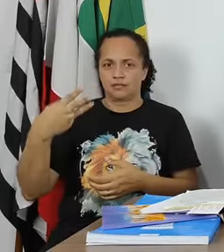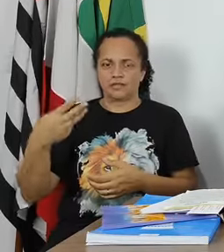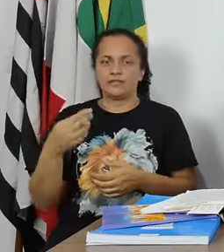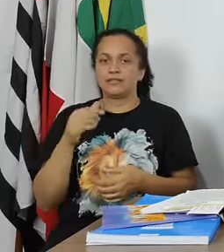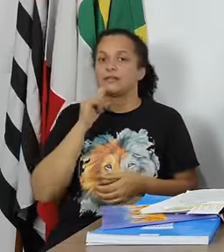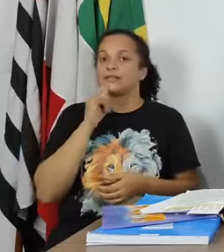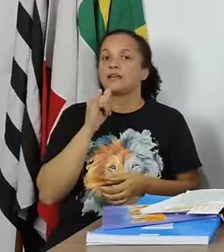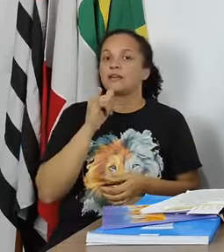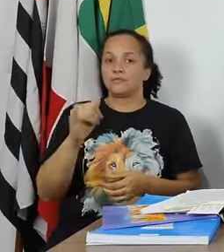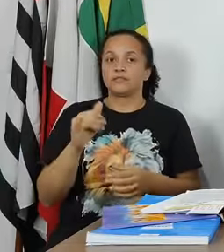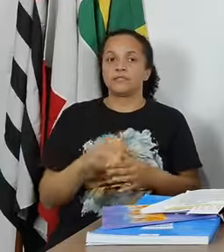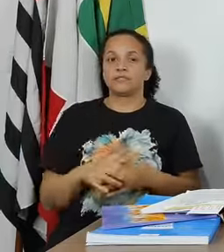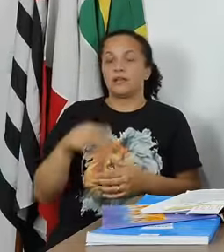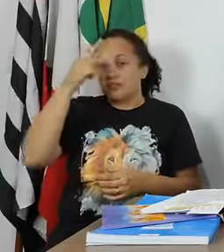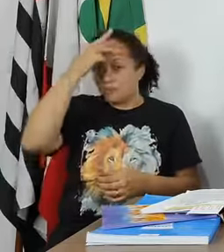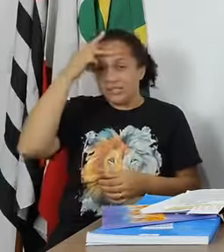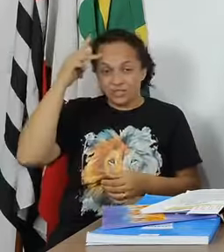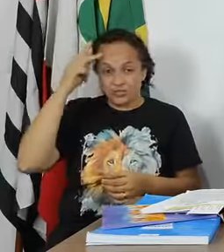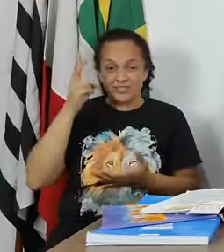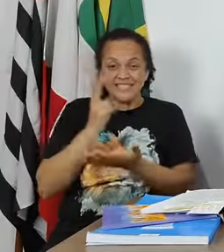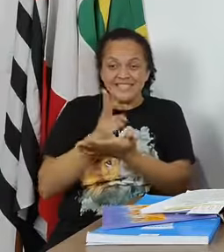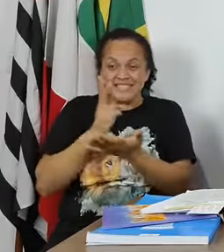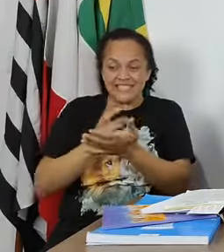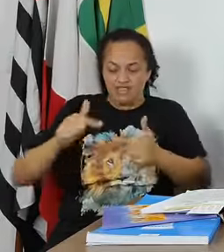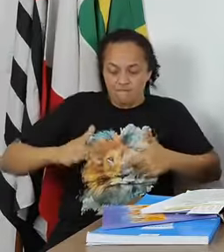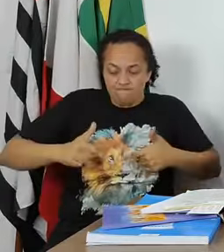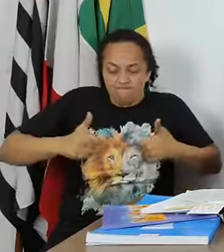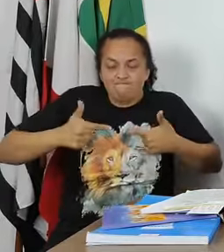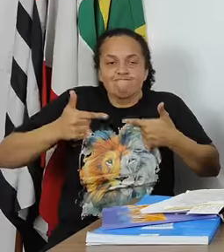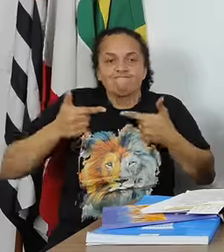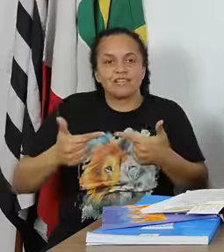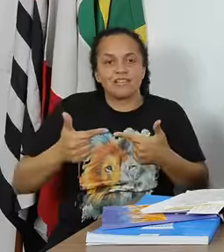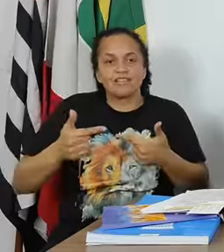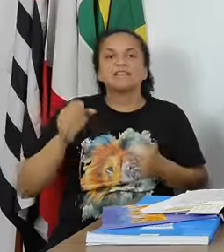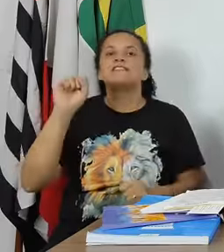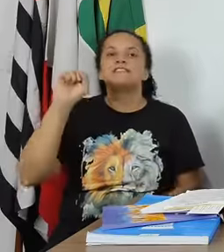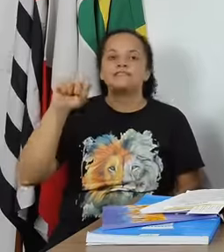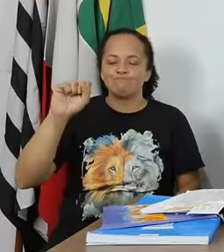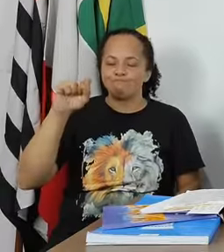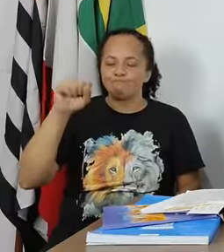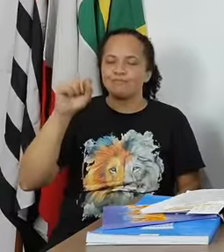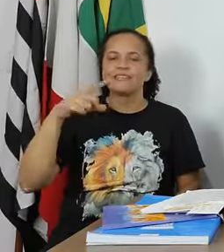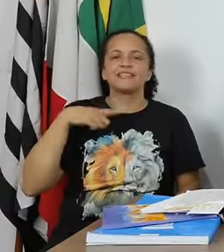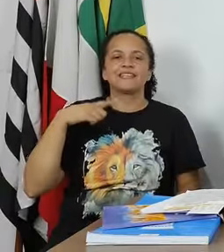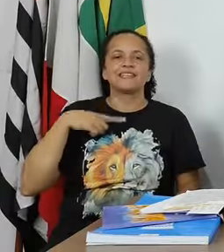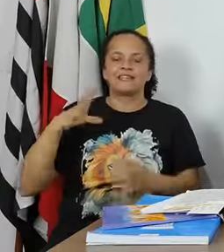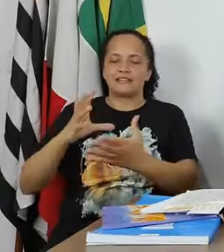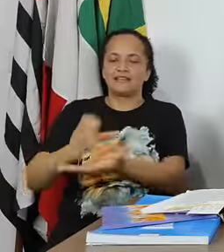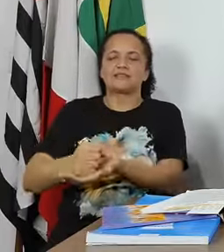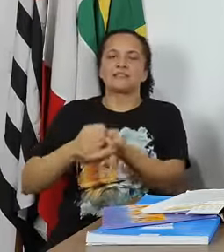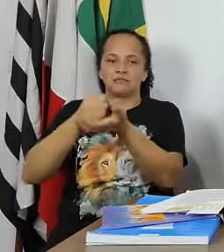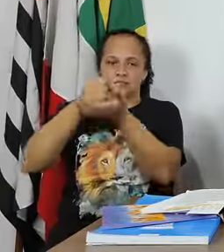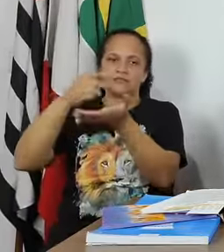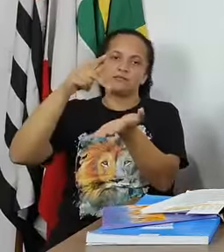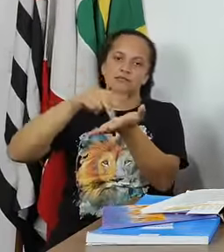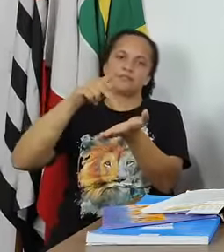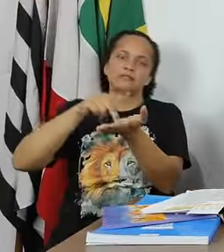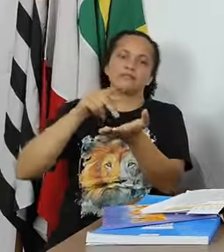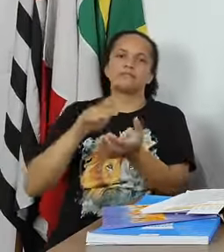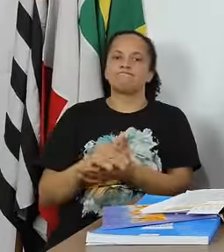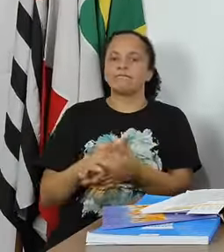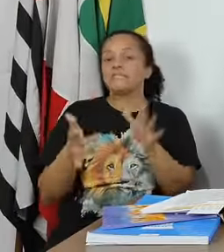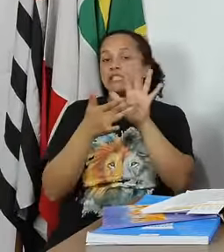que perseverar até o fim, este será salvo. Então Jesus ele nos alertou que